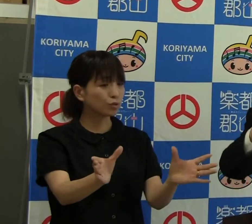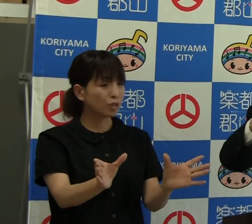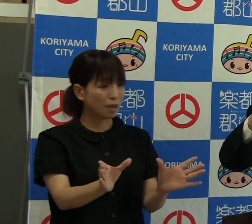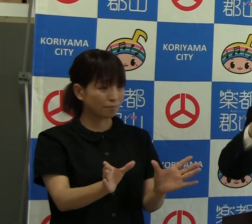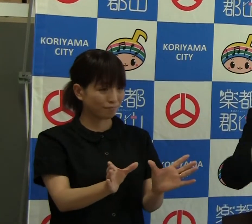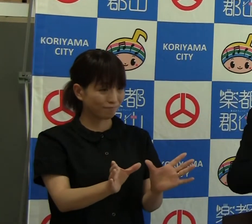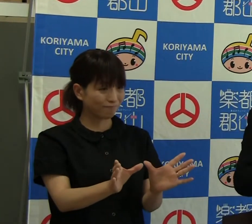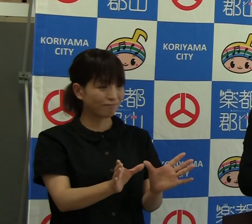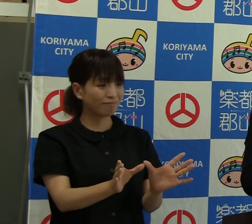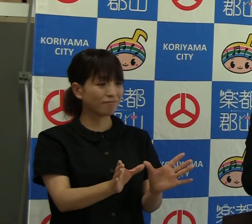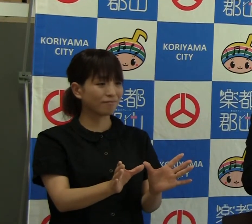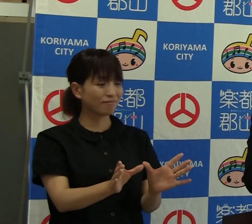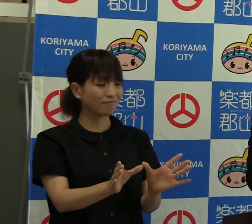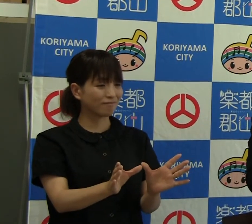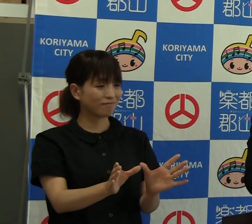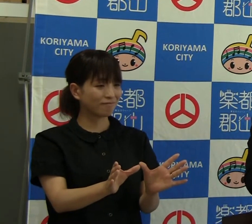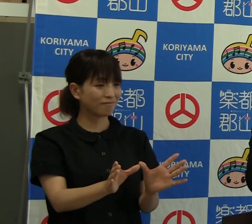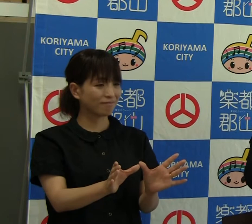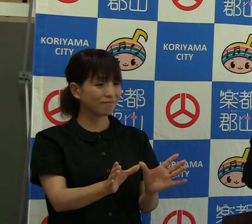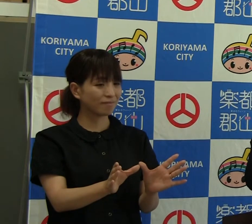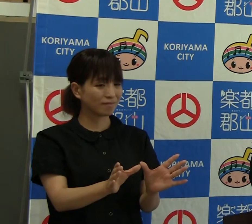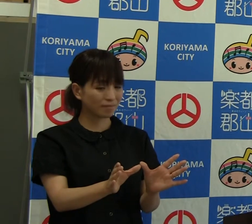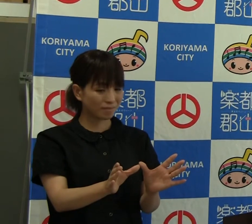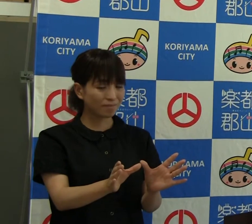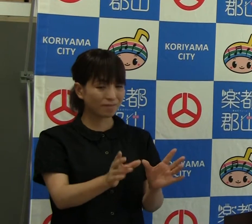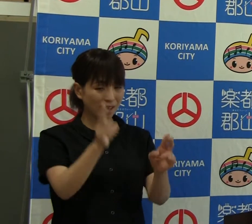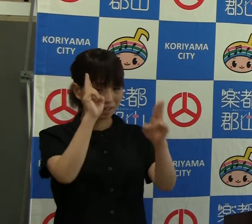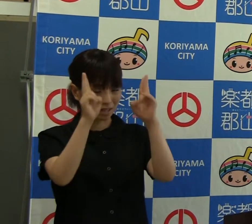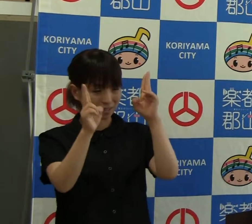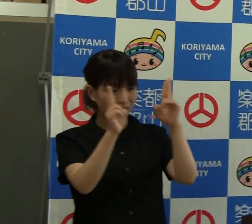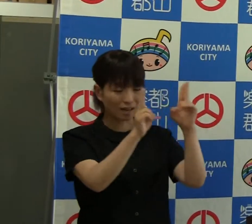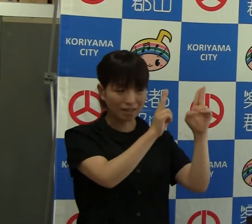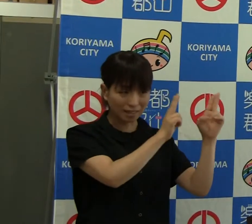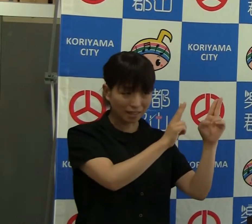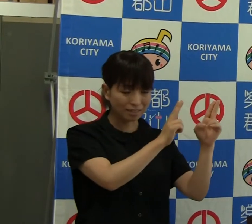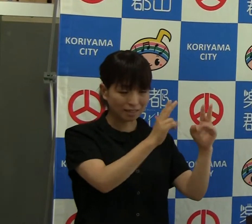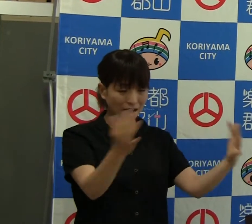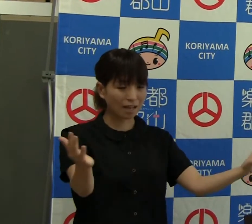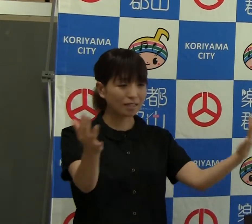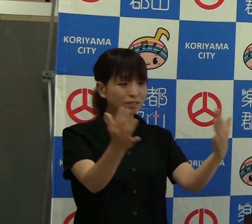集団でね、あの数社が集まって一人一人、